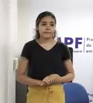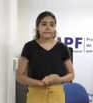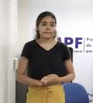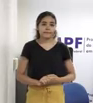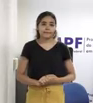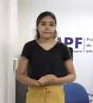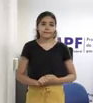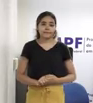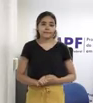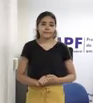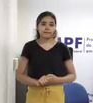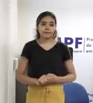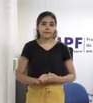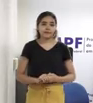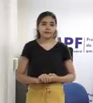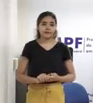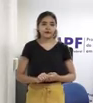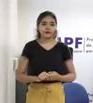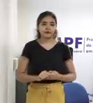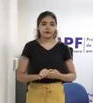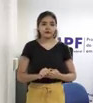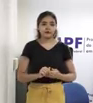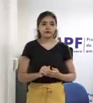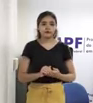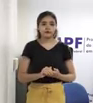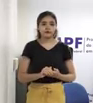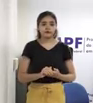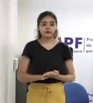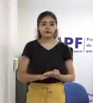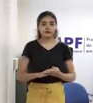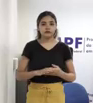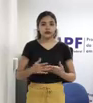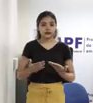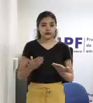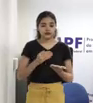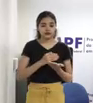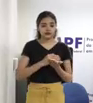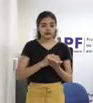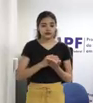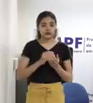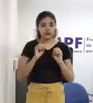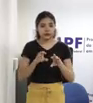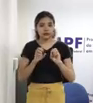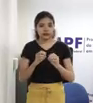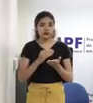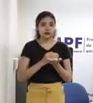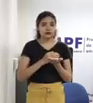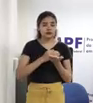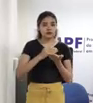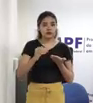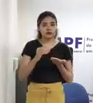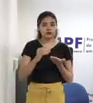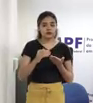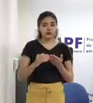criminologia clássica que colocava o crime como méo livre arbítrio livre arbítrio eh depois passou paraa escola